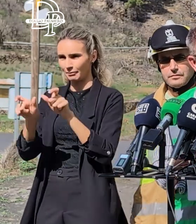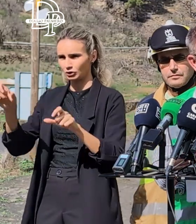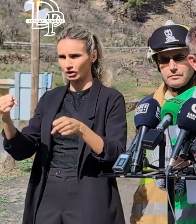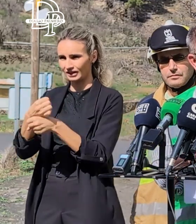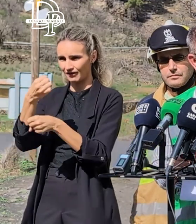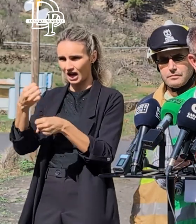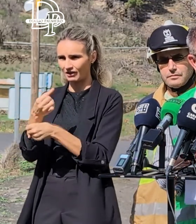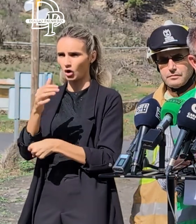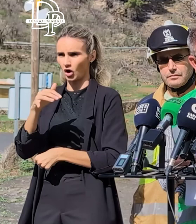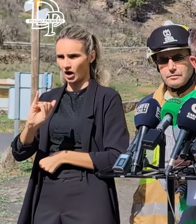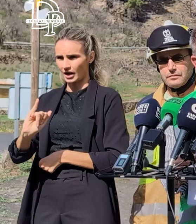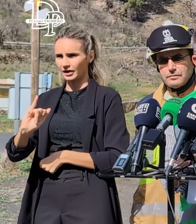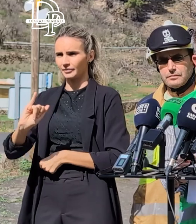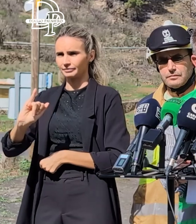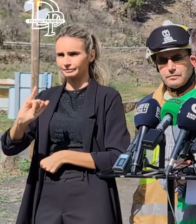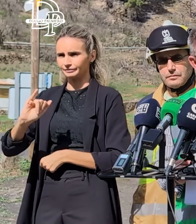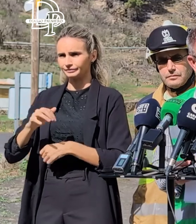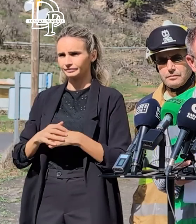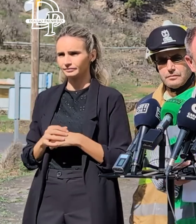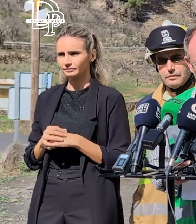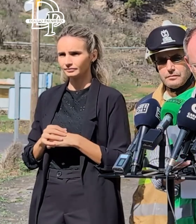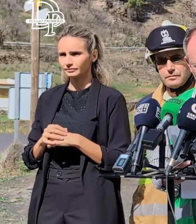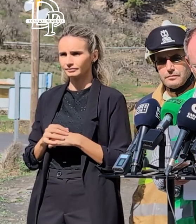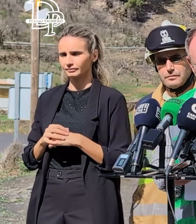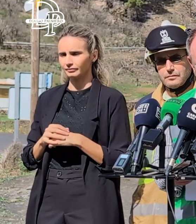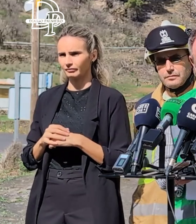de las que